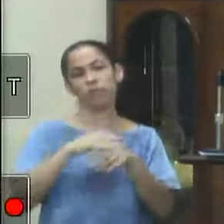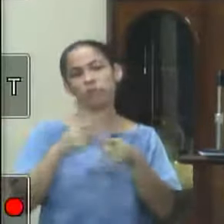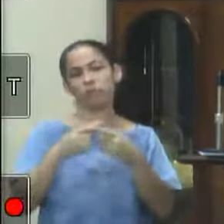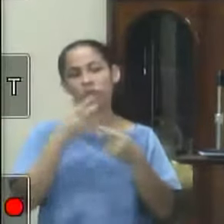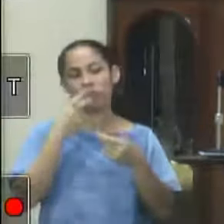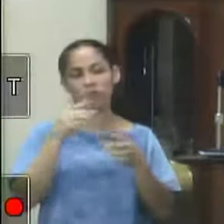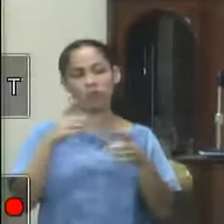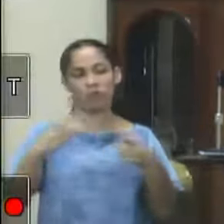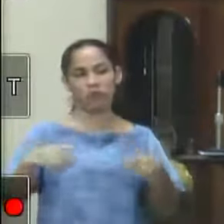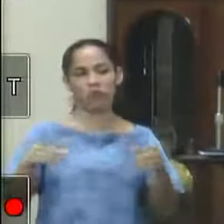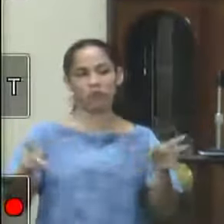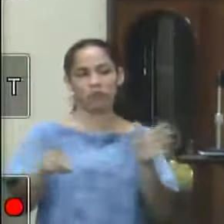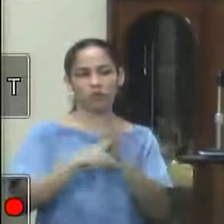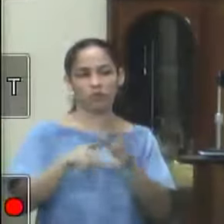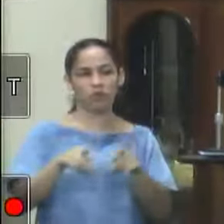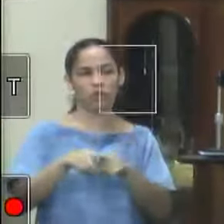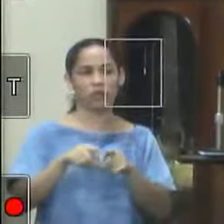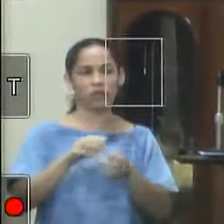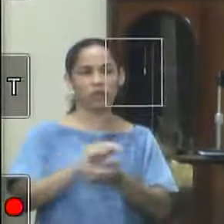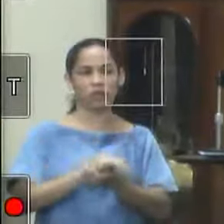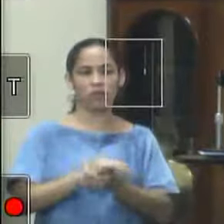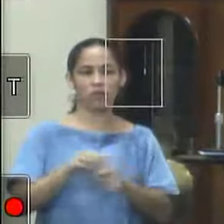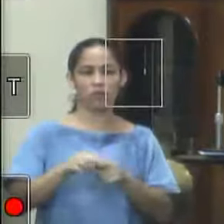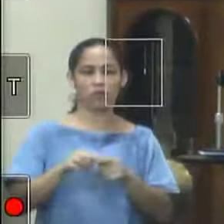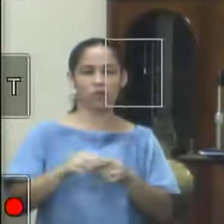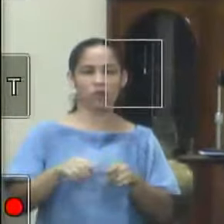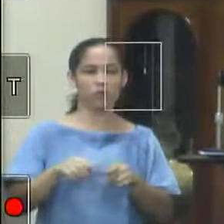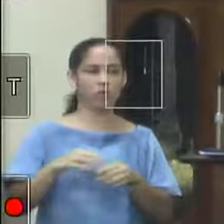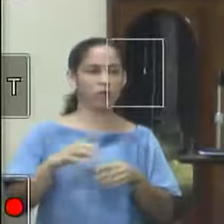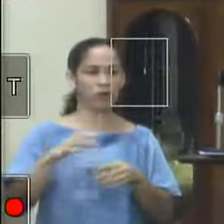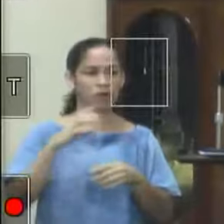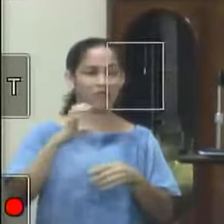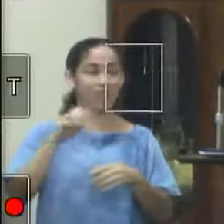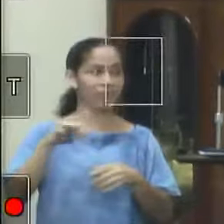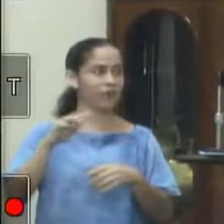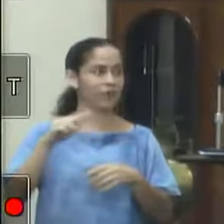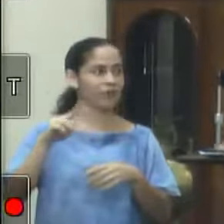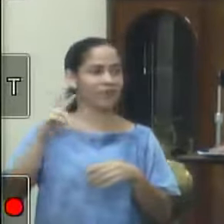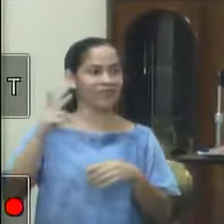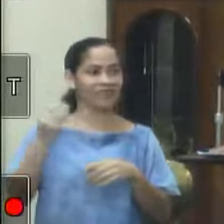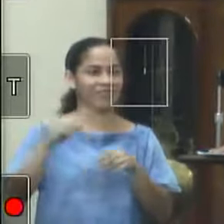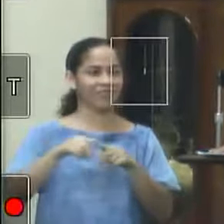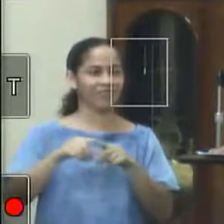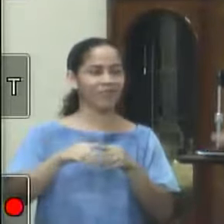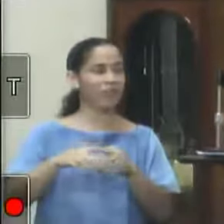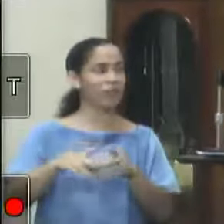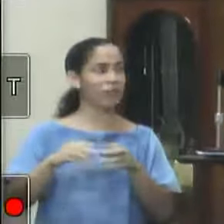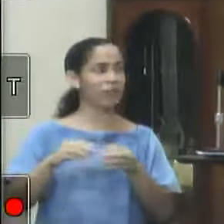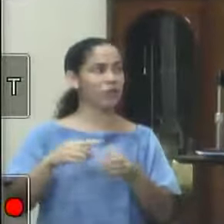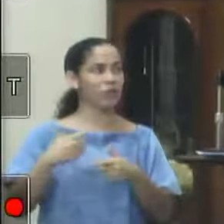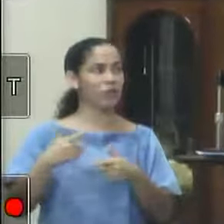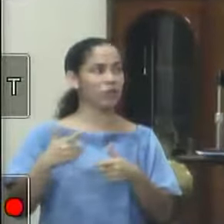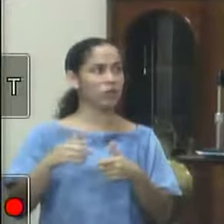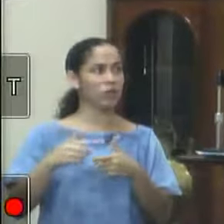jogava a terra para a pessoa, entendeu? E o entulho, a mesma coisa. Aí, o que ia acontecer? Ia dar menos